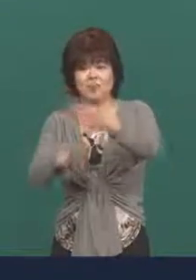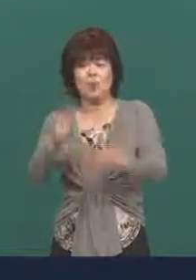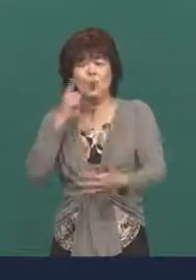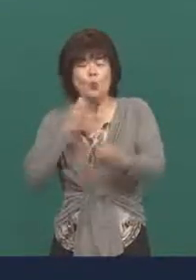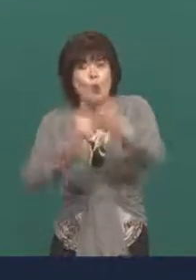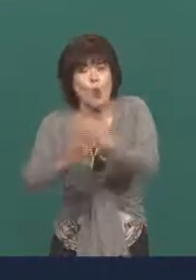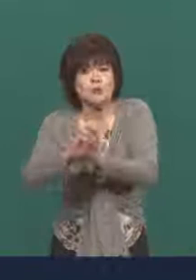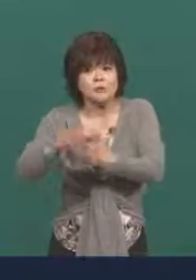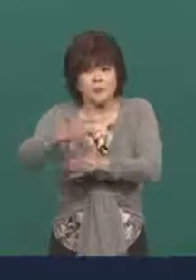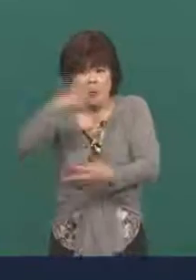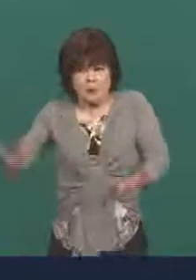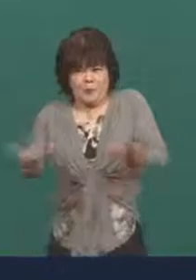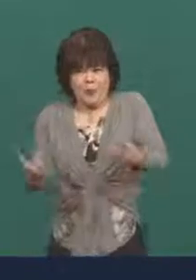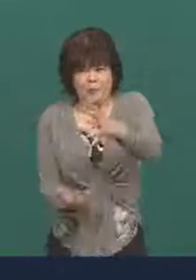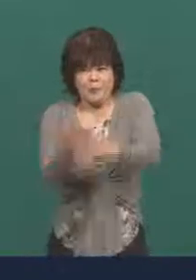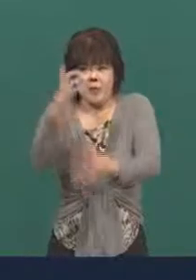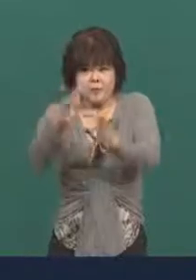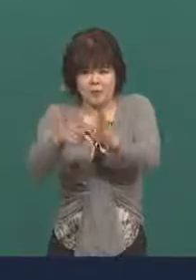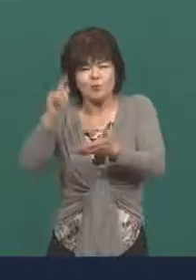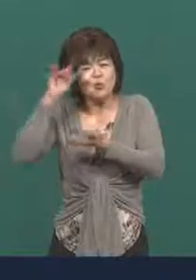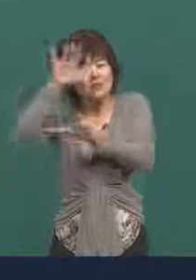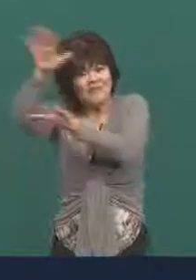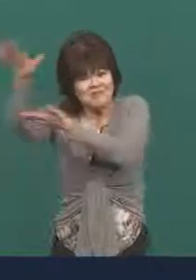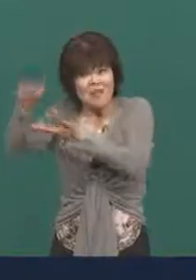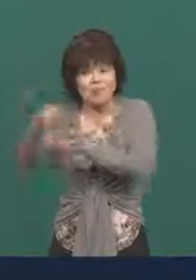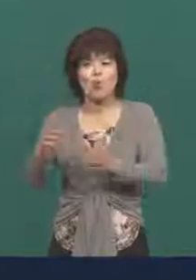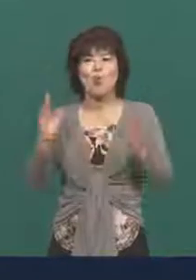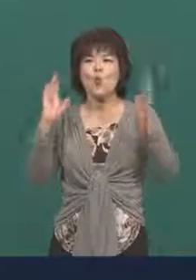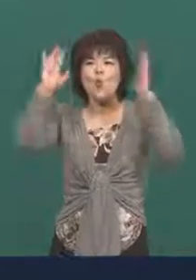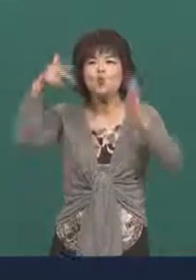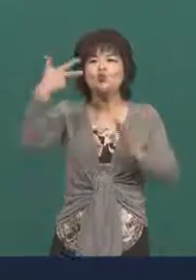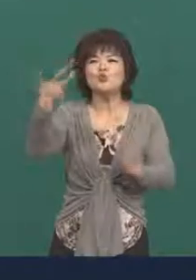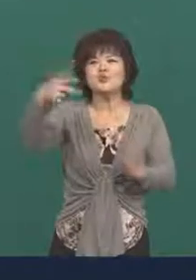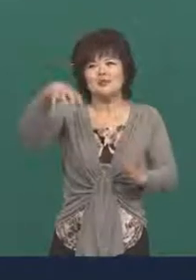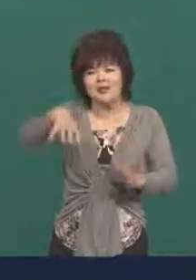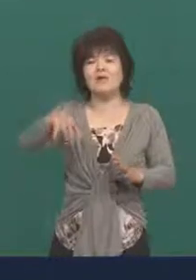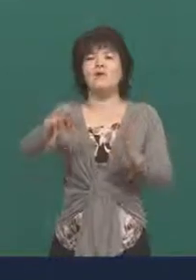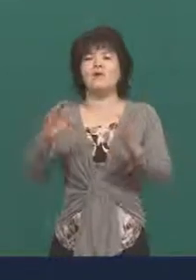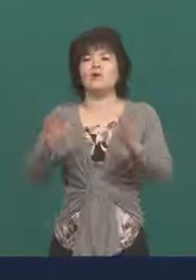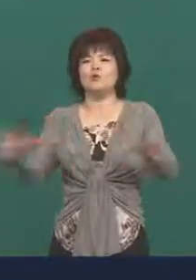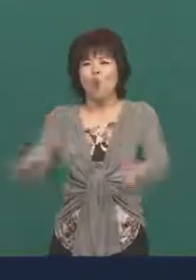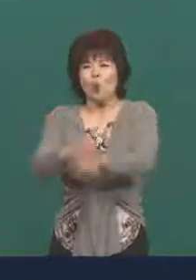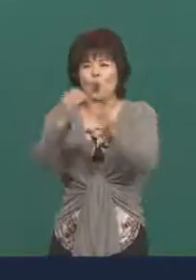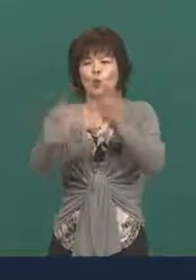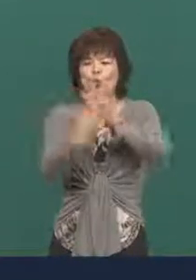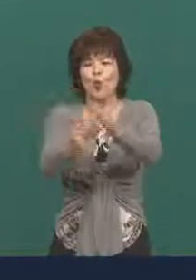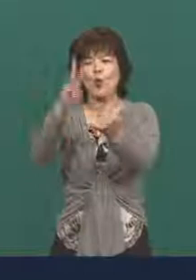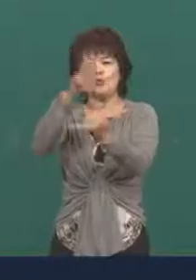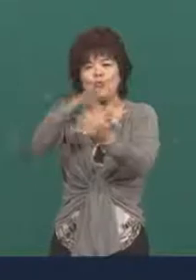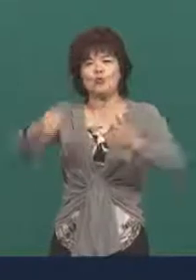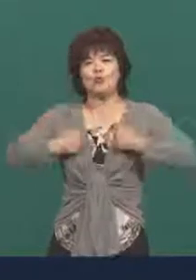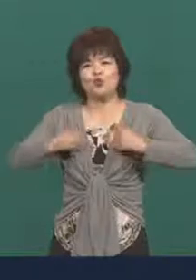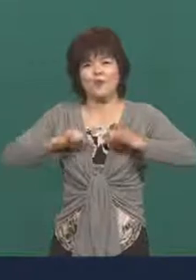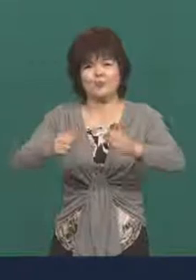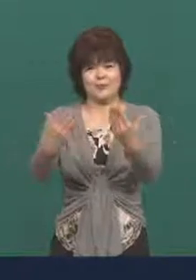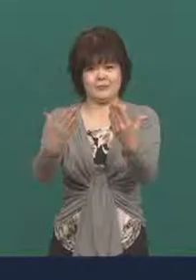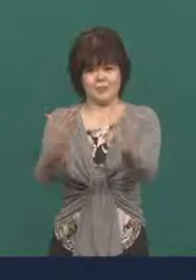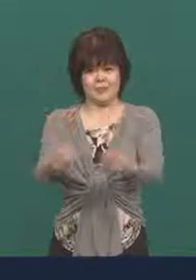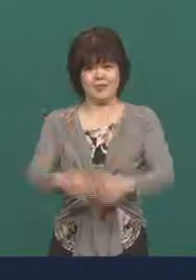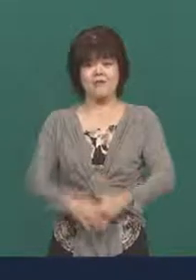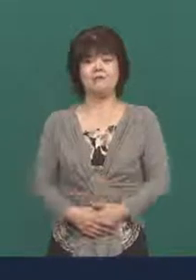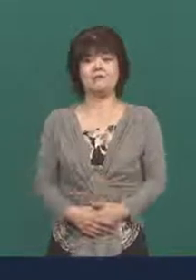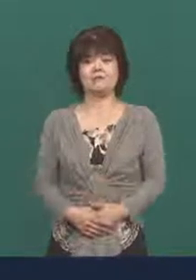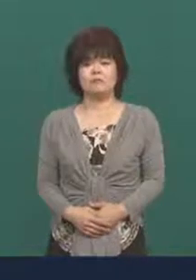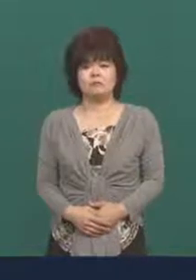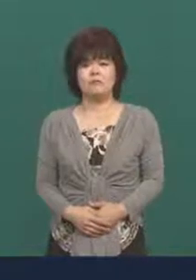21日、大規模地震が発生したとの想定で大津市で総合防災訓練が行われました